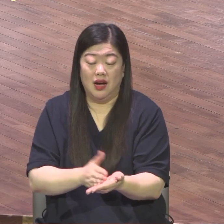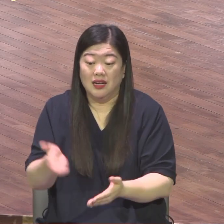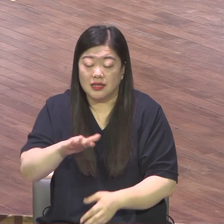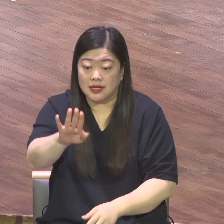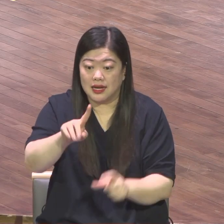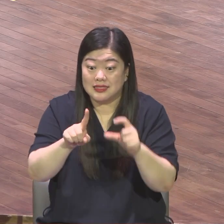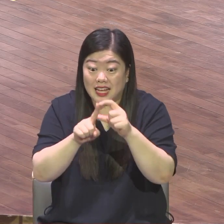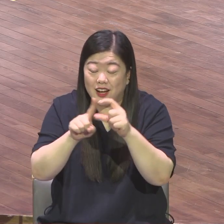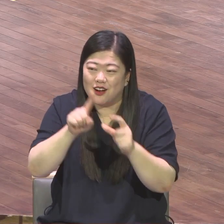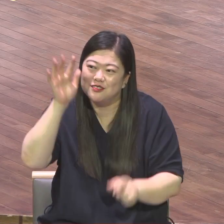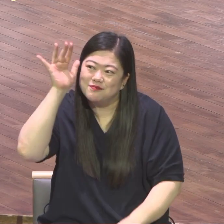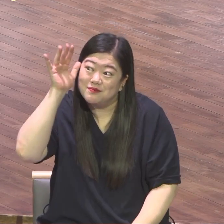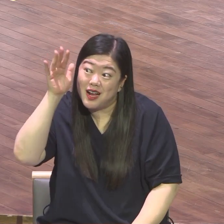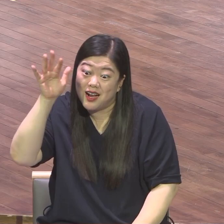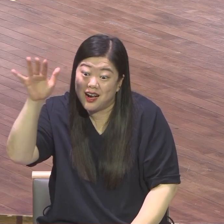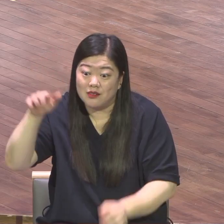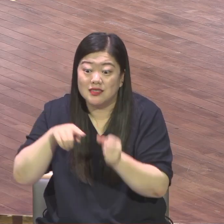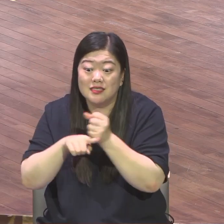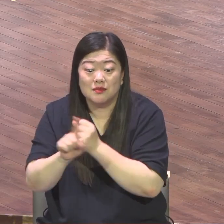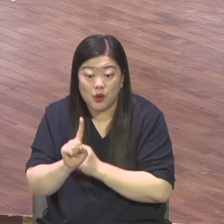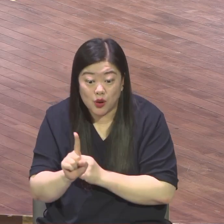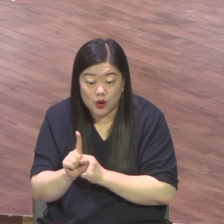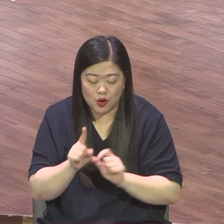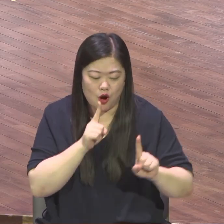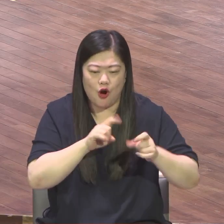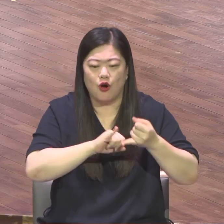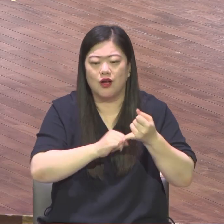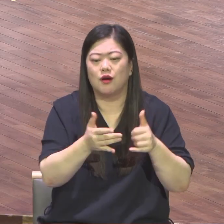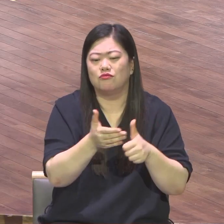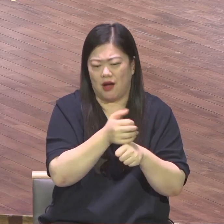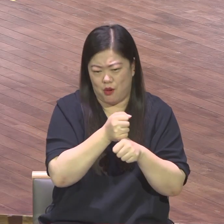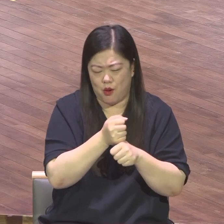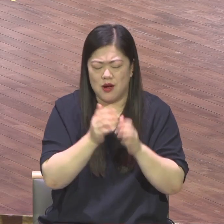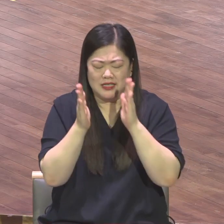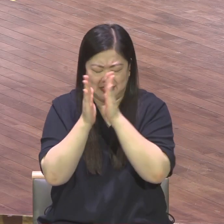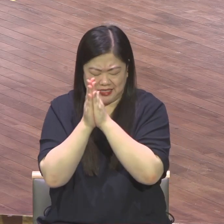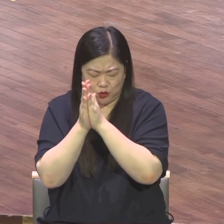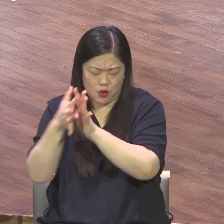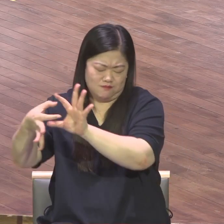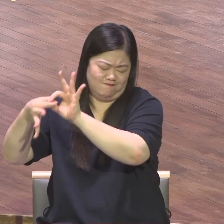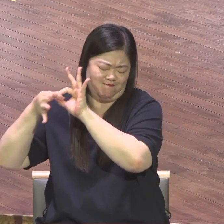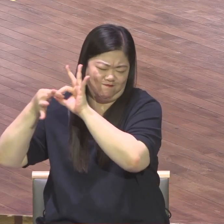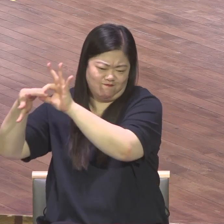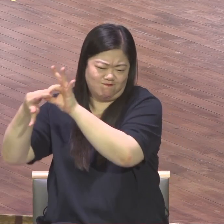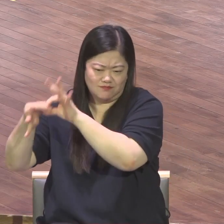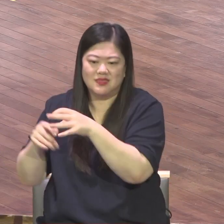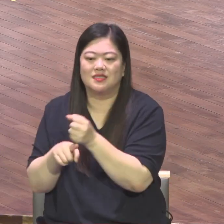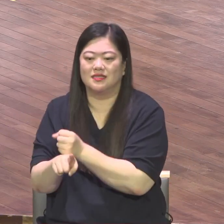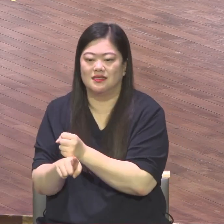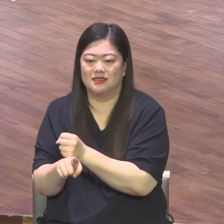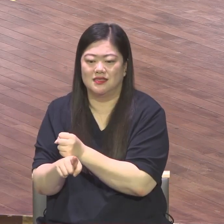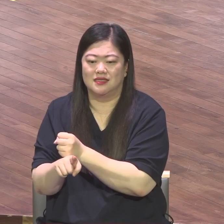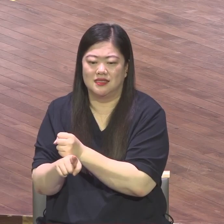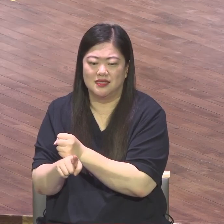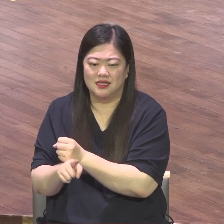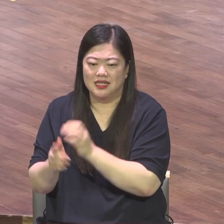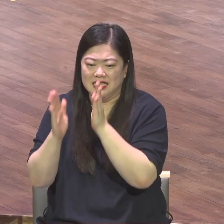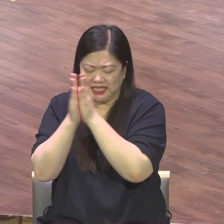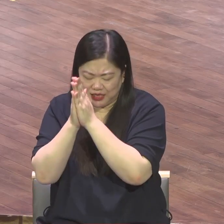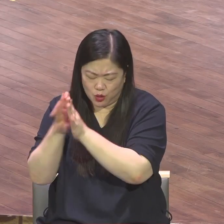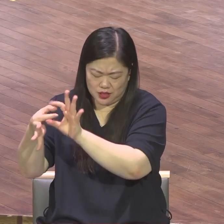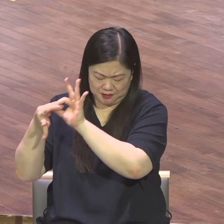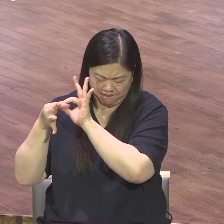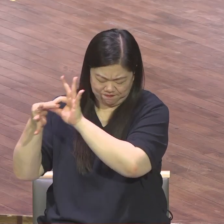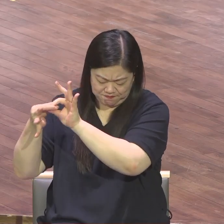사모한다가 무슨 말이에요? 언약 붙잡고 기도한다는 뜻이. 그러면 하나님께서 최고의 것, 최선의